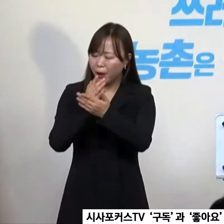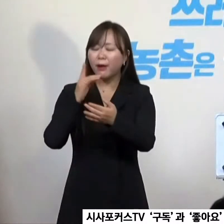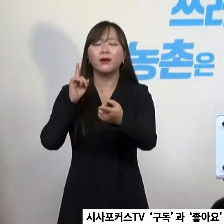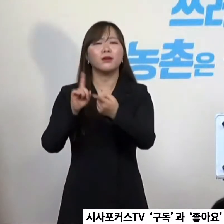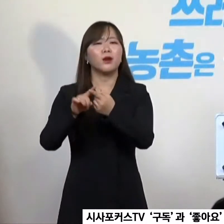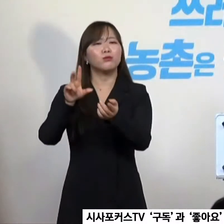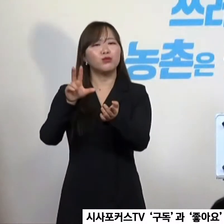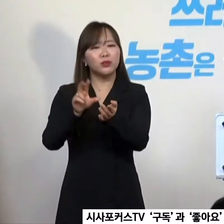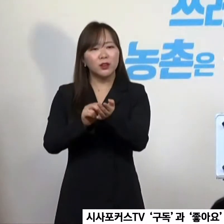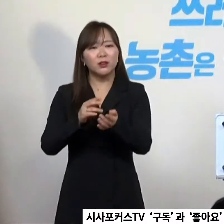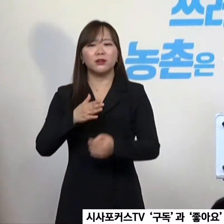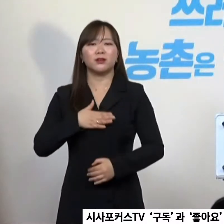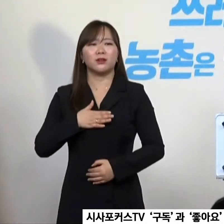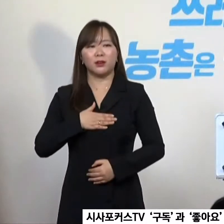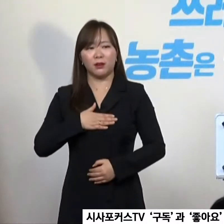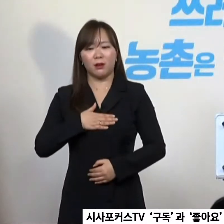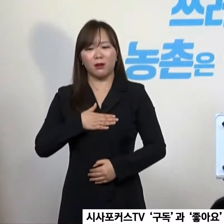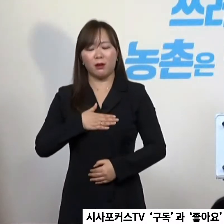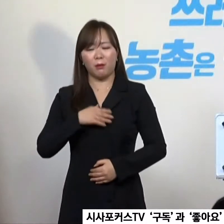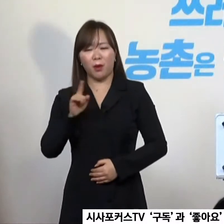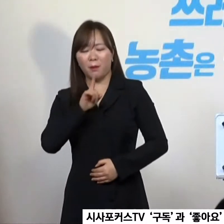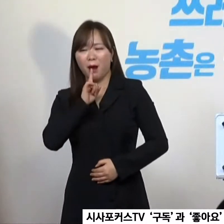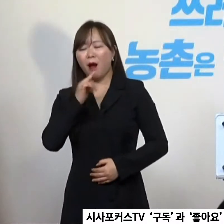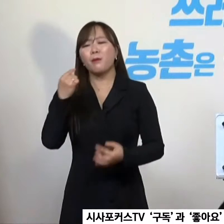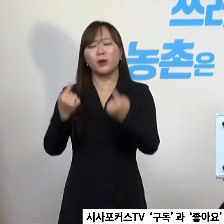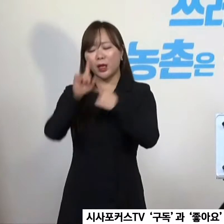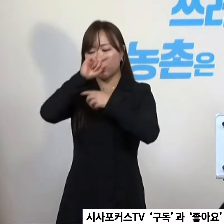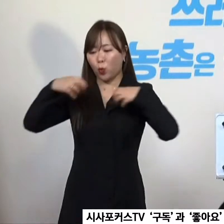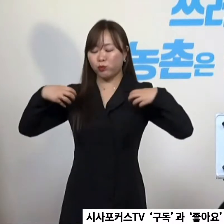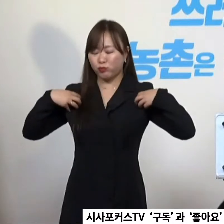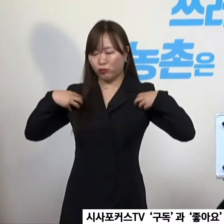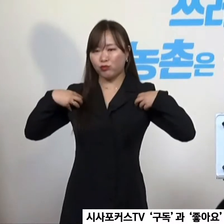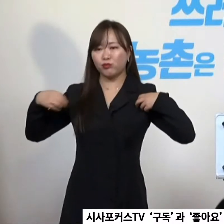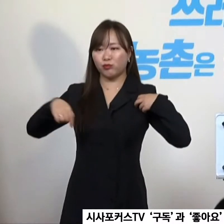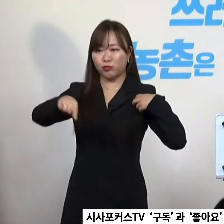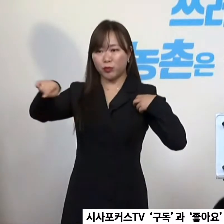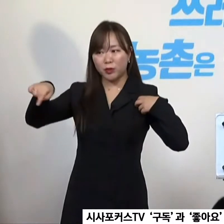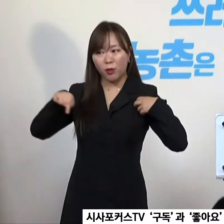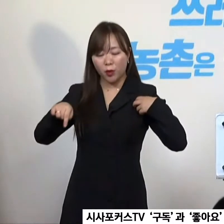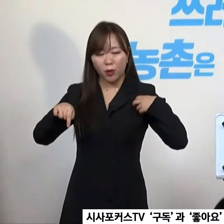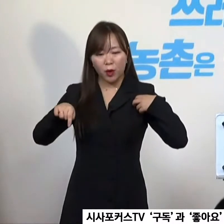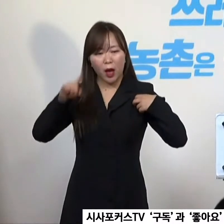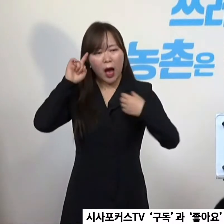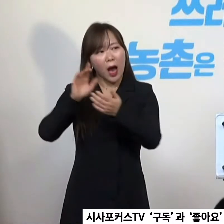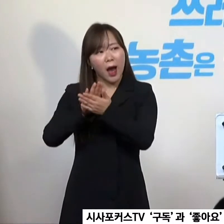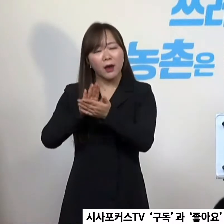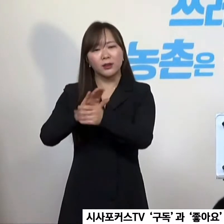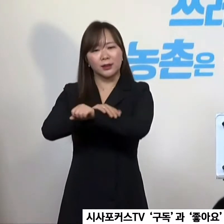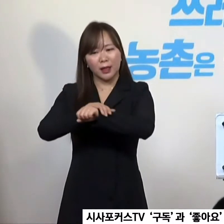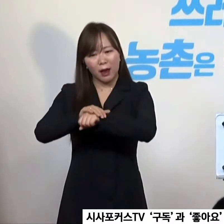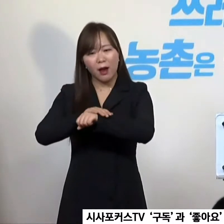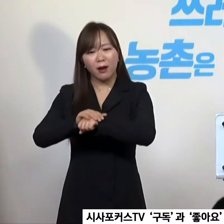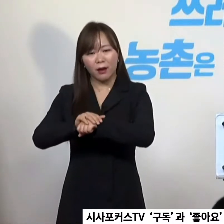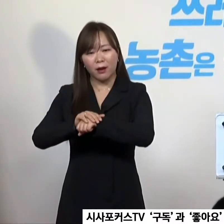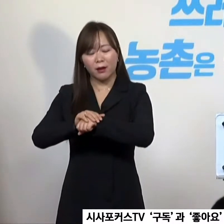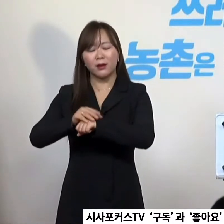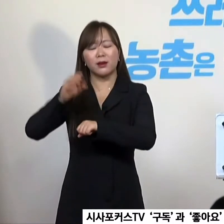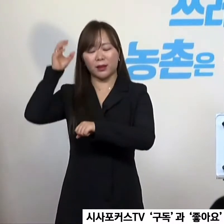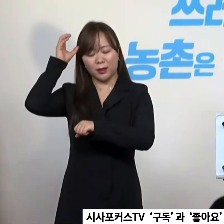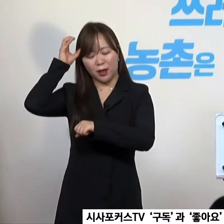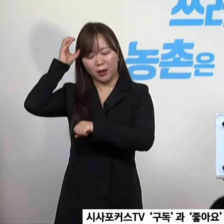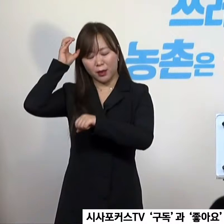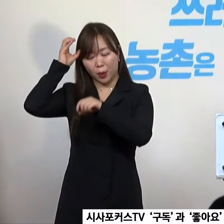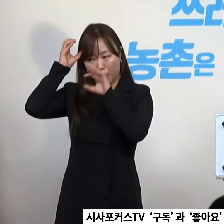문제는 제가 언급하는 것보다 그거는 뭐 정부에서 알아서 잘 할 것이라는 기대를